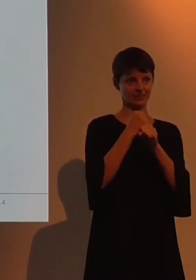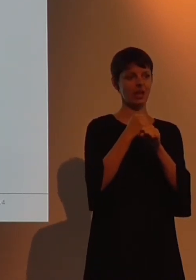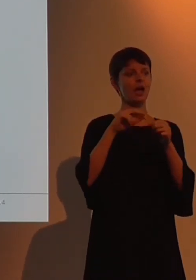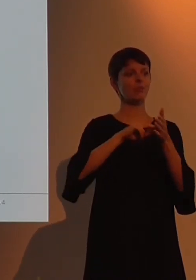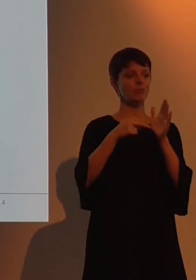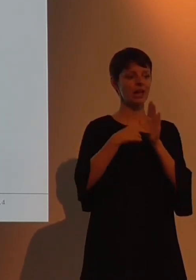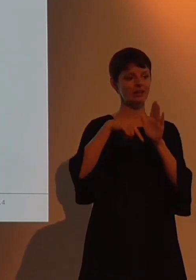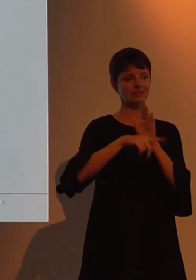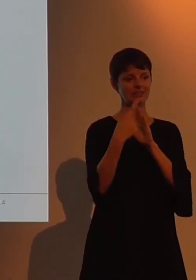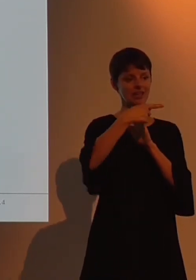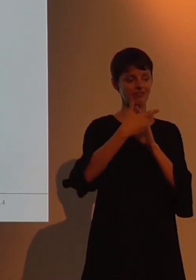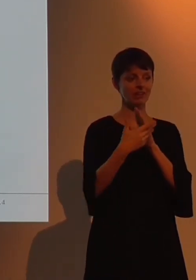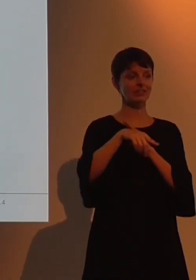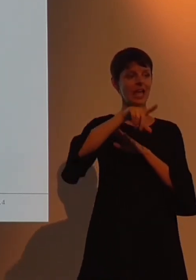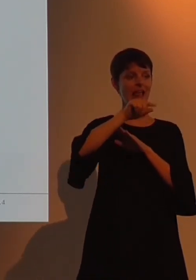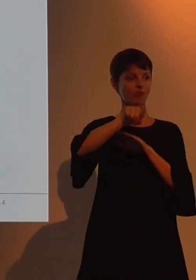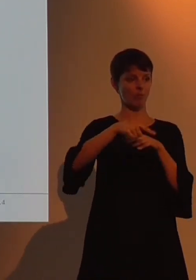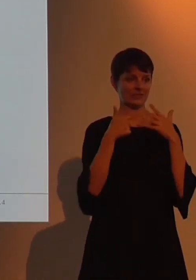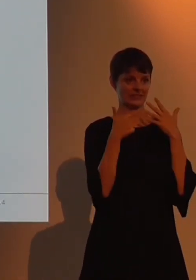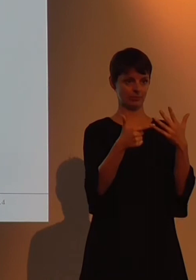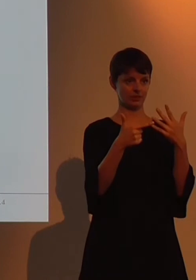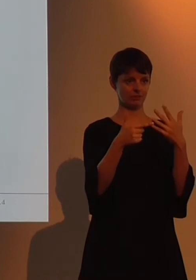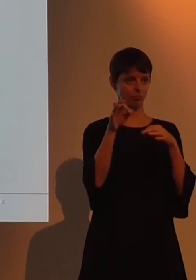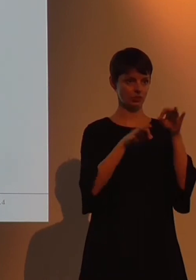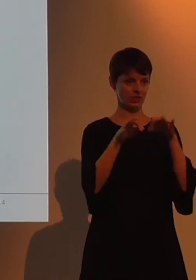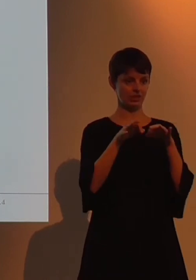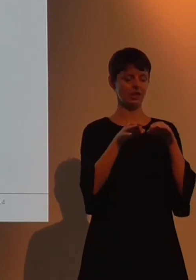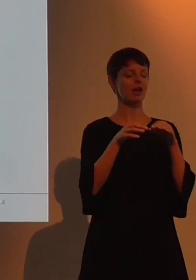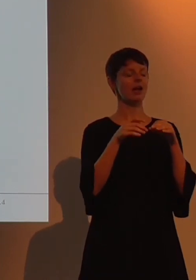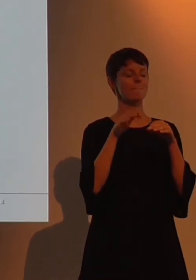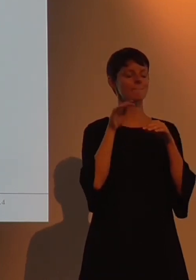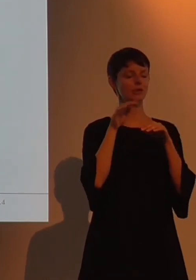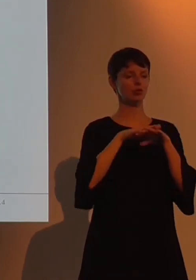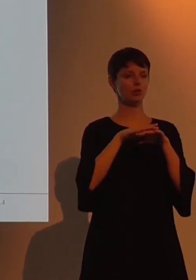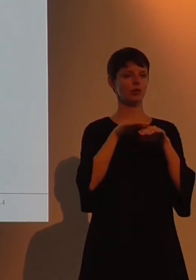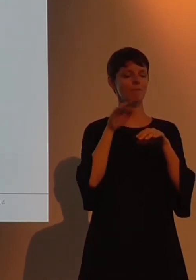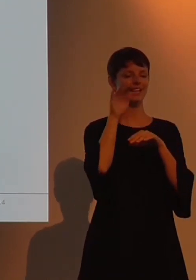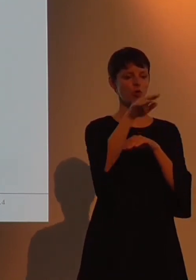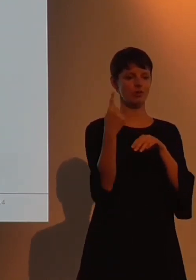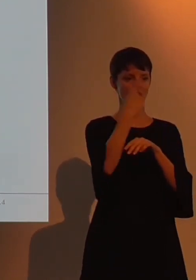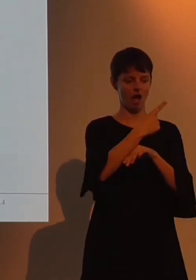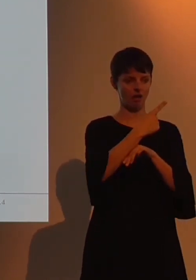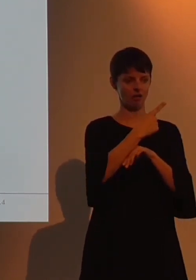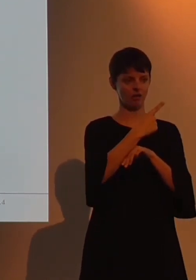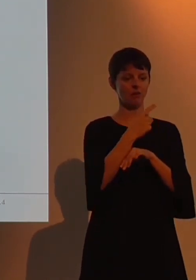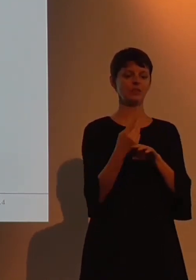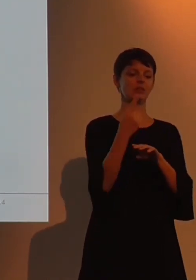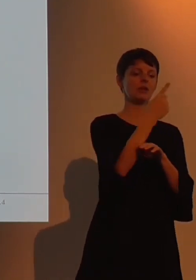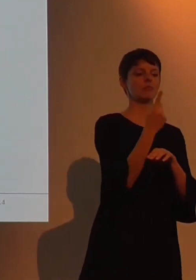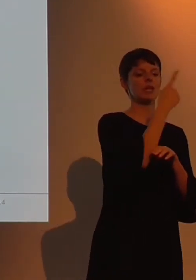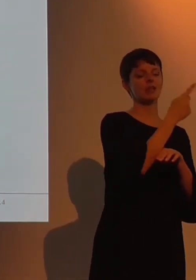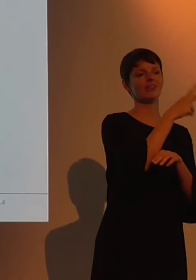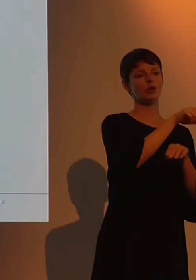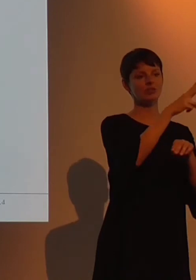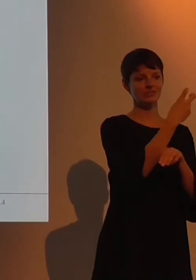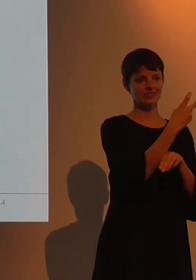unserer Sendergesichter sich des Themas angenommen haben. Ich habe auch einen kleinen Informationszettel dabei, den werde ich aber gerne draußen mal auslegen,